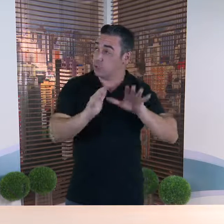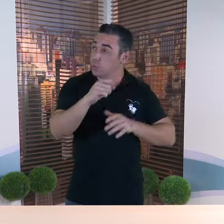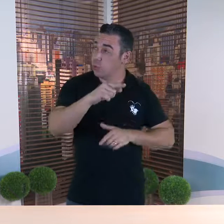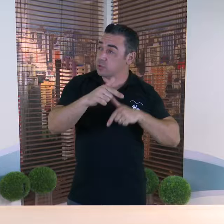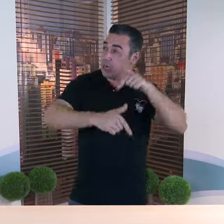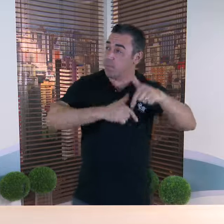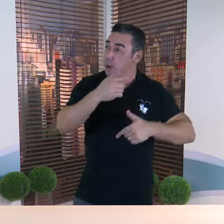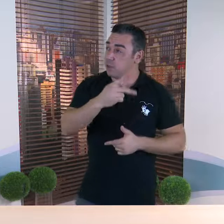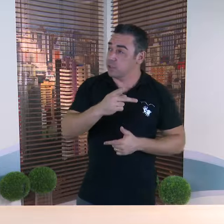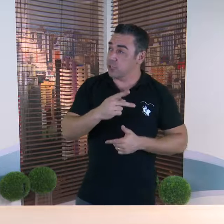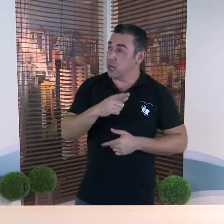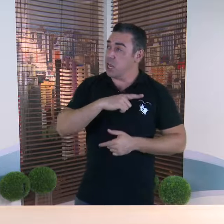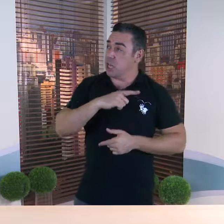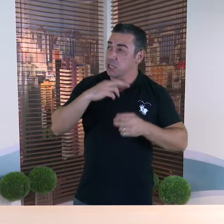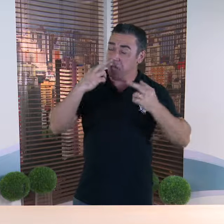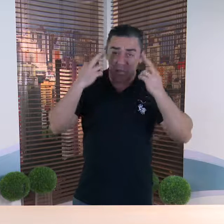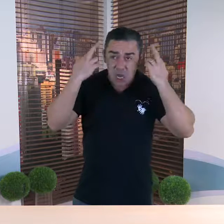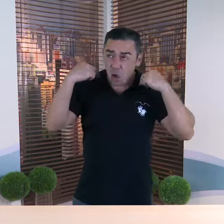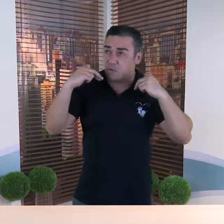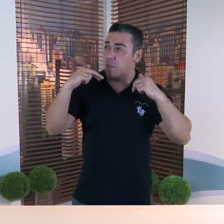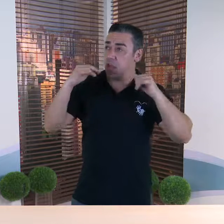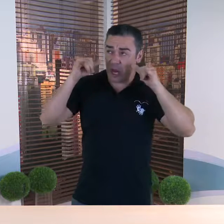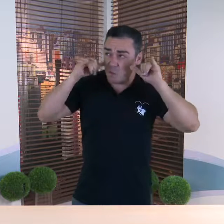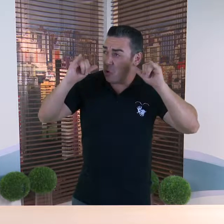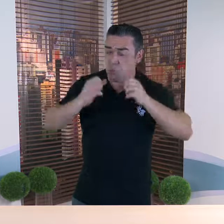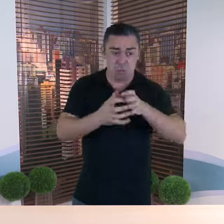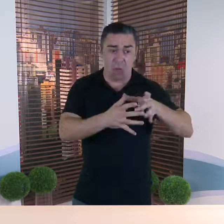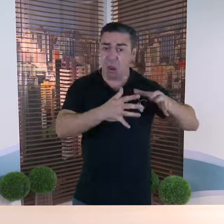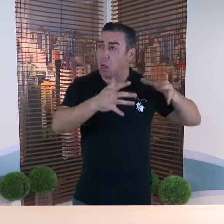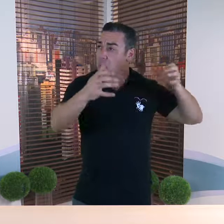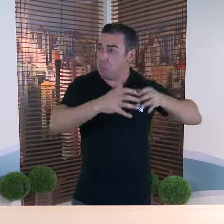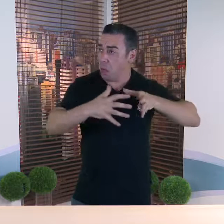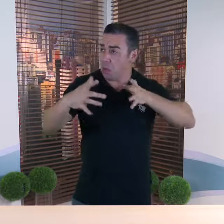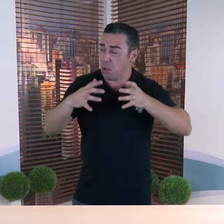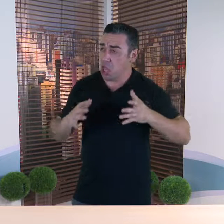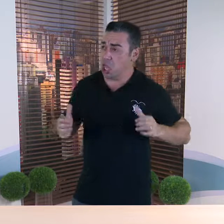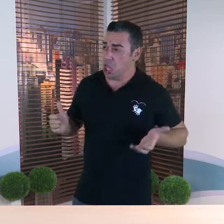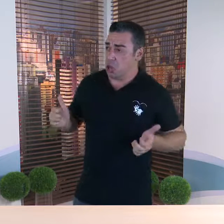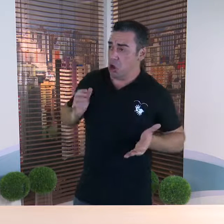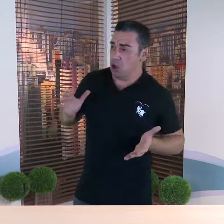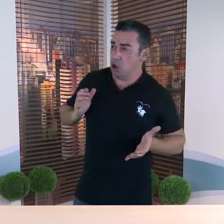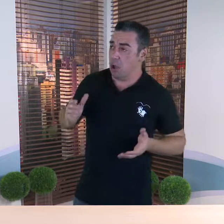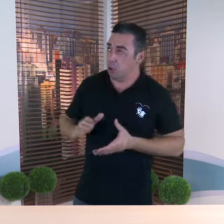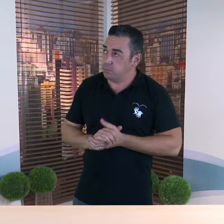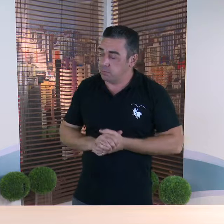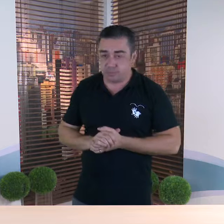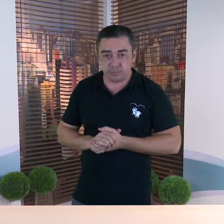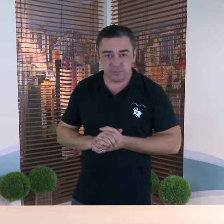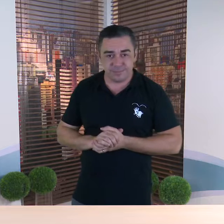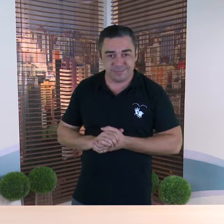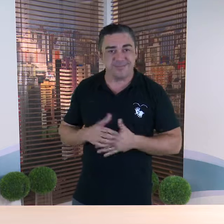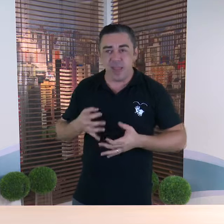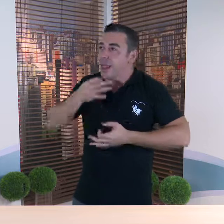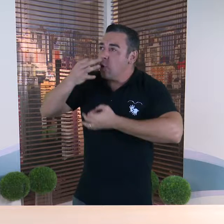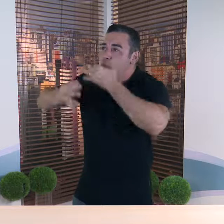mãos abençoaste e o seu gado está aumentado. Satanás sugere a Deus que um sucesso